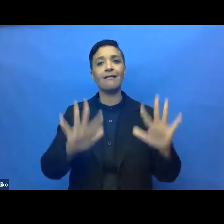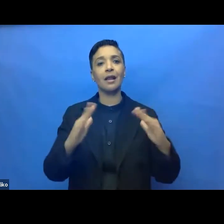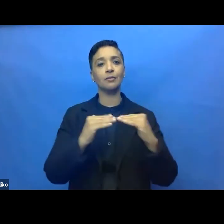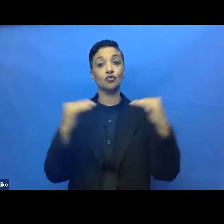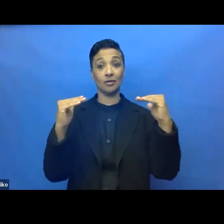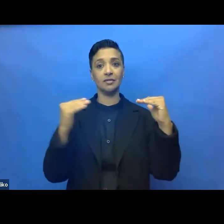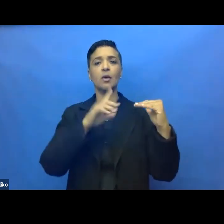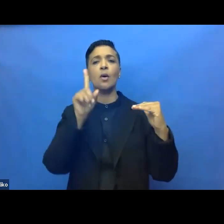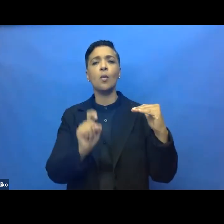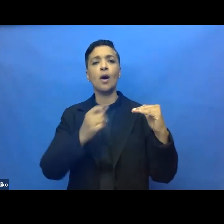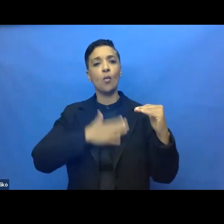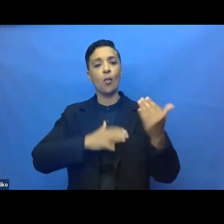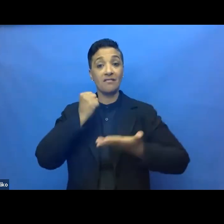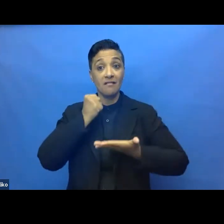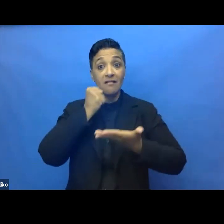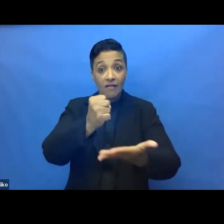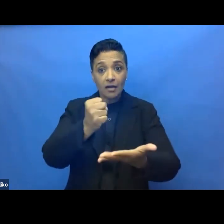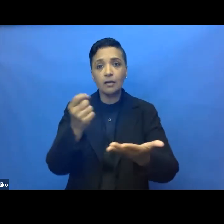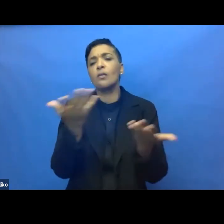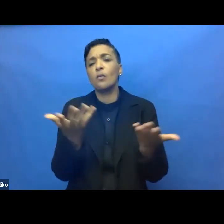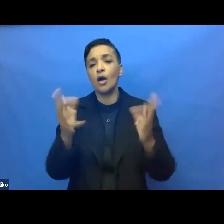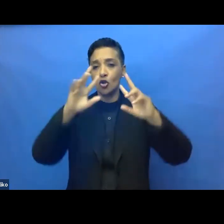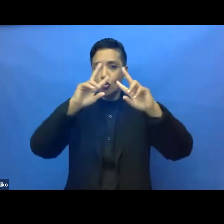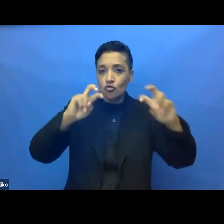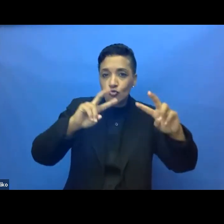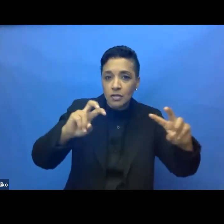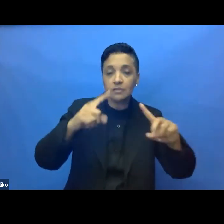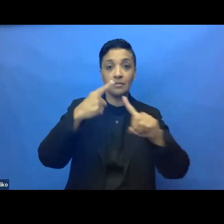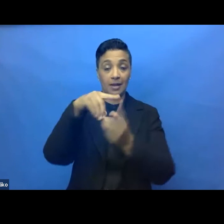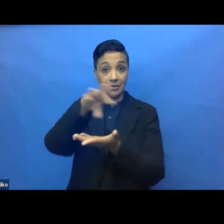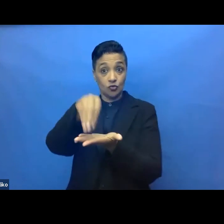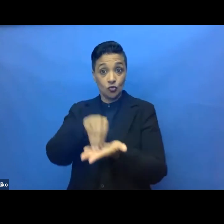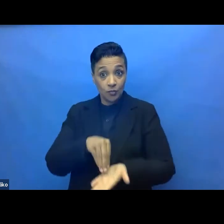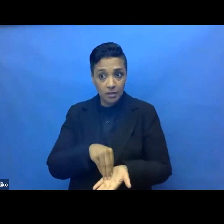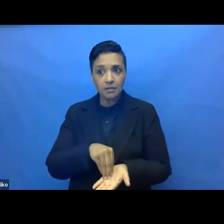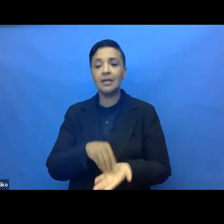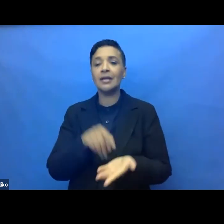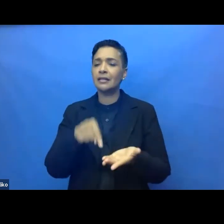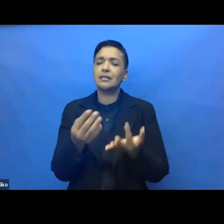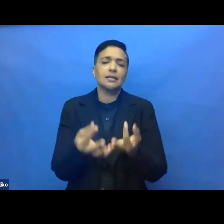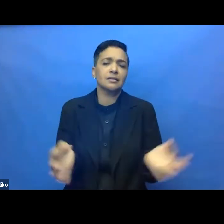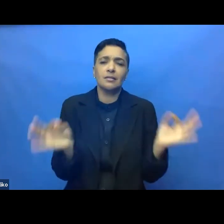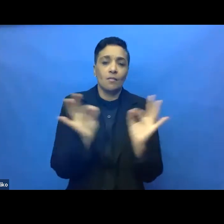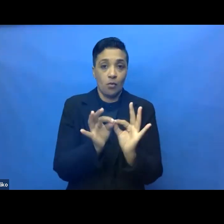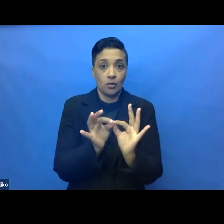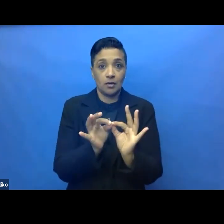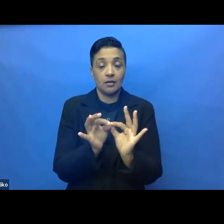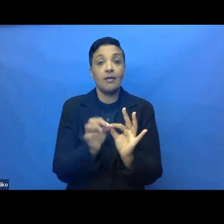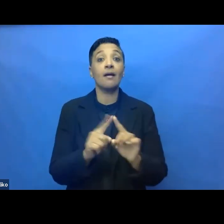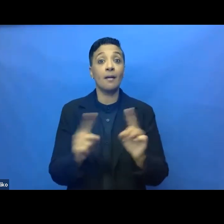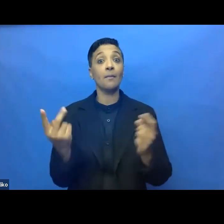travaillent sur la justice climatique et pour le financement pour la recherche devraient avoir ces